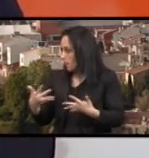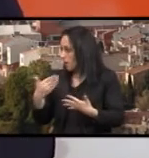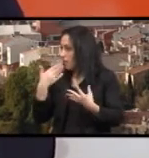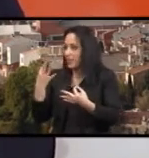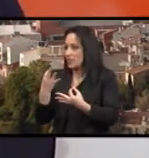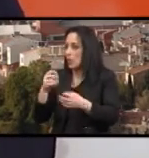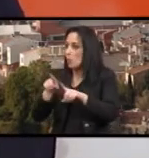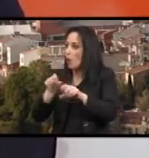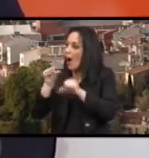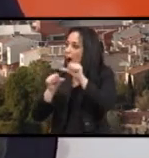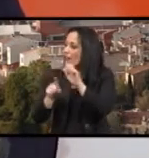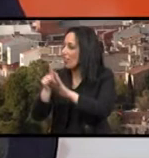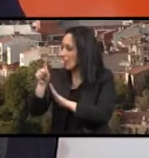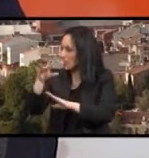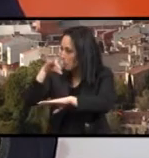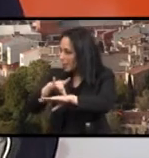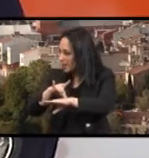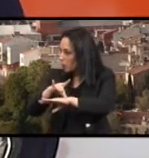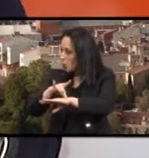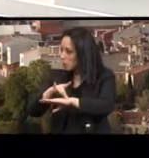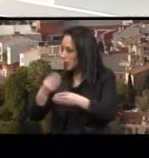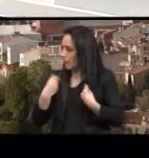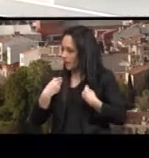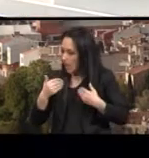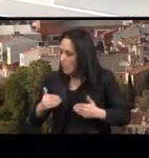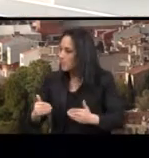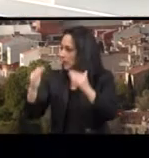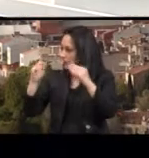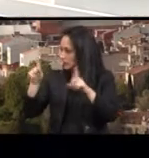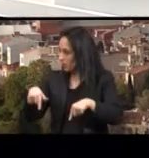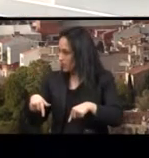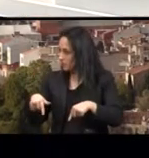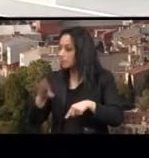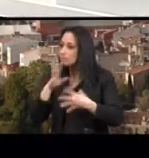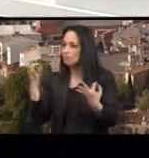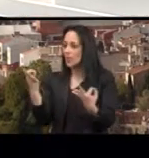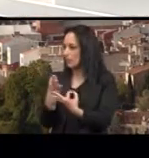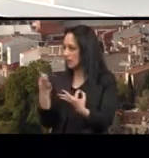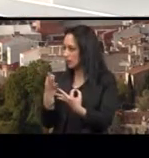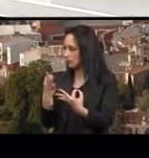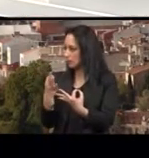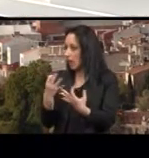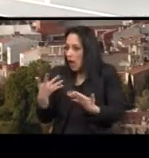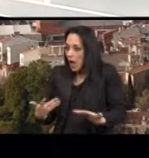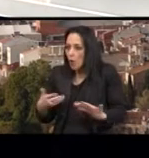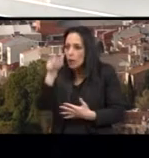mèdics, ens hem trobat que de cop i volta en tenim gent que abans no arribava